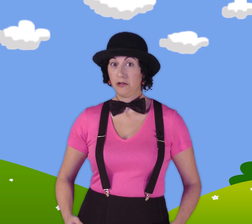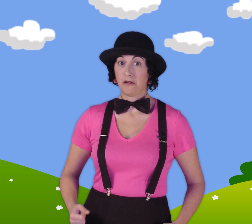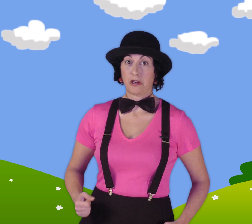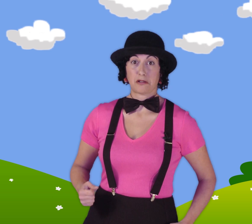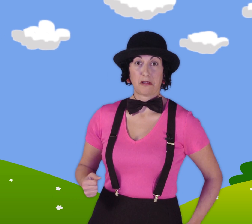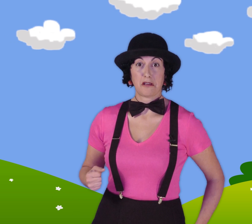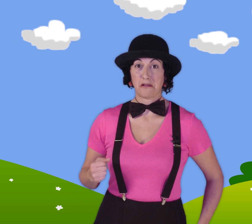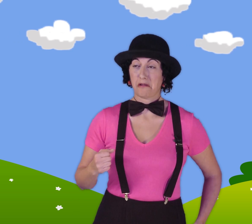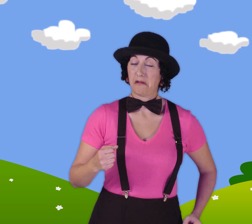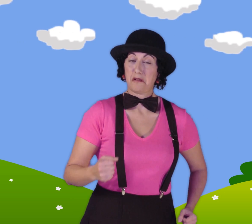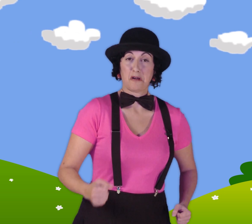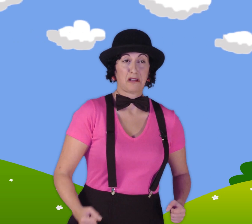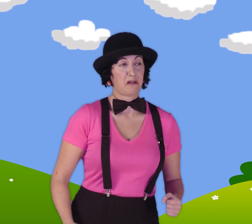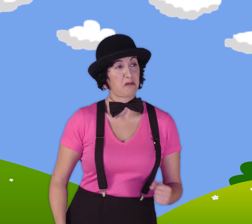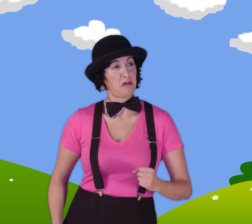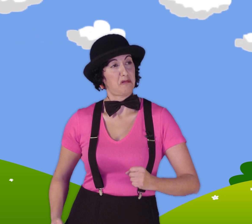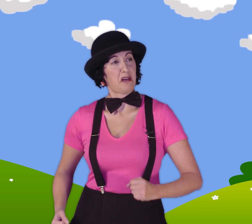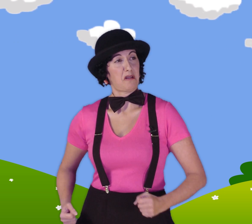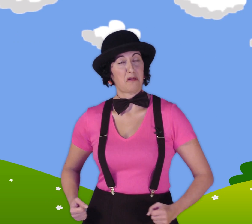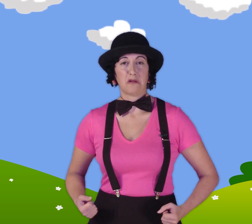el sastrecillo iba tan contento.